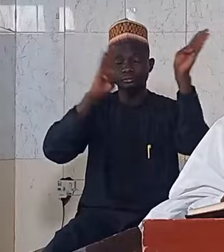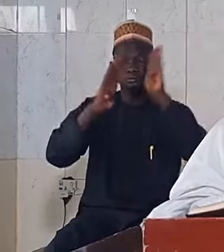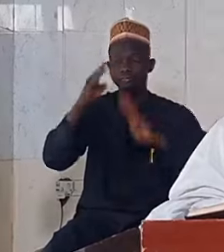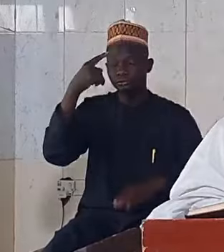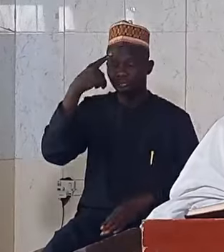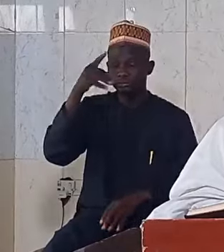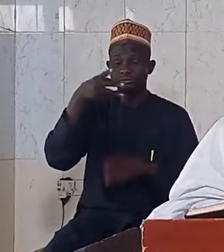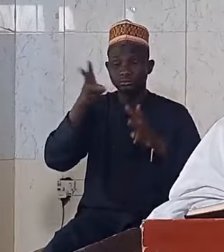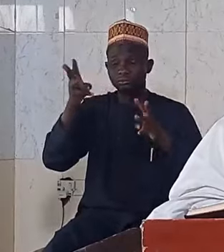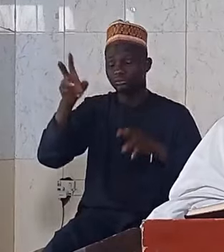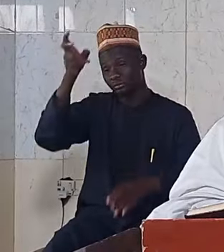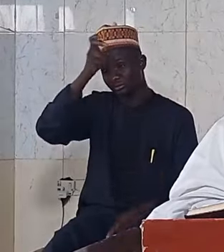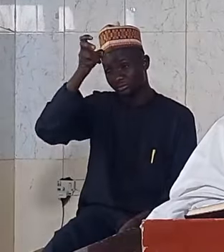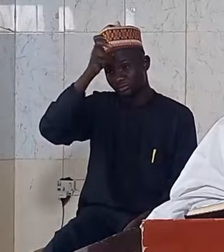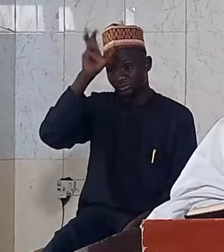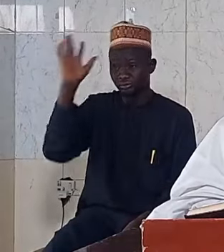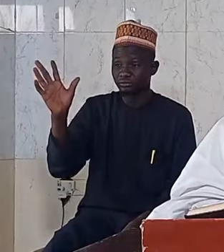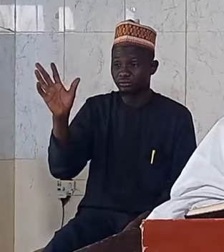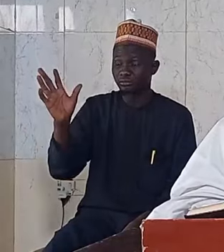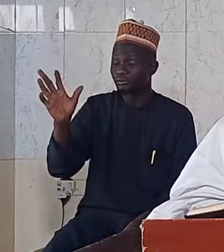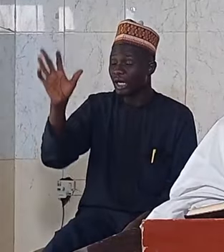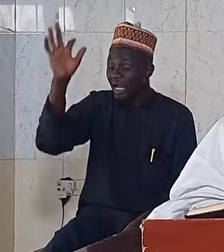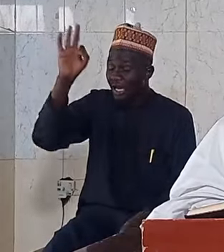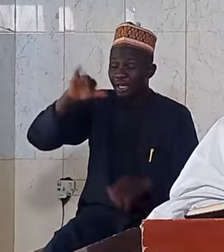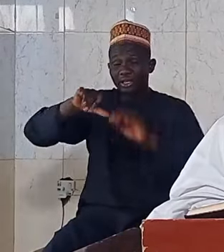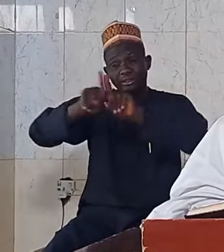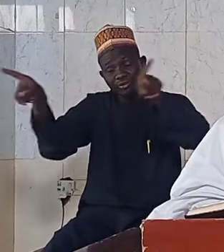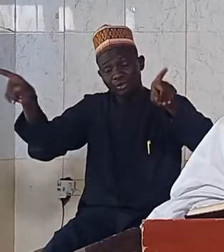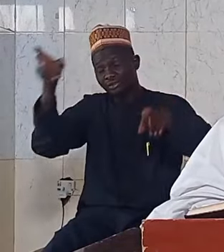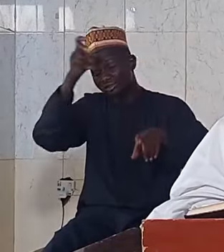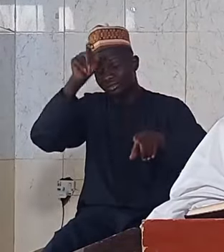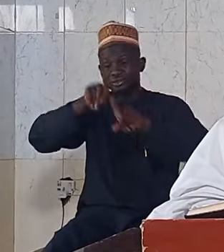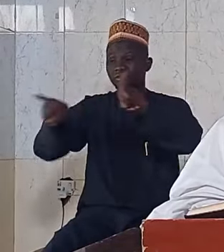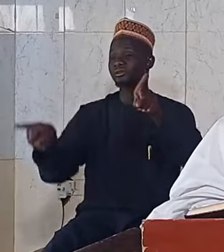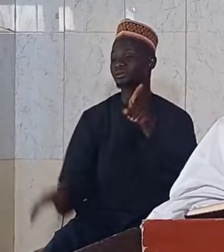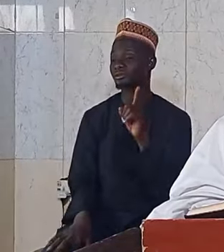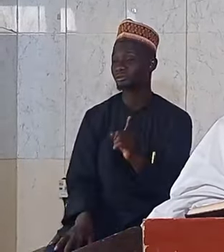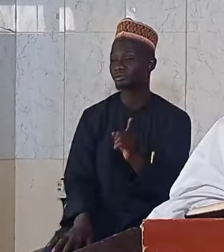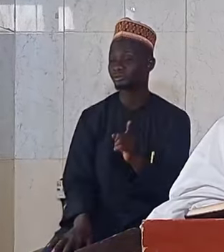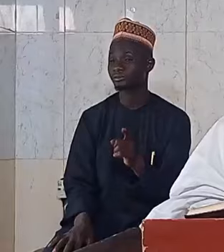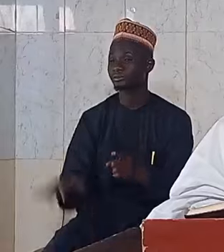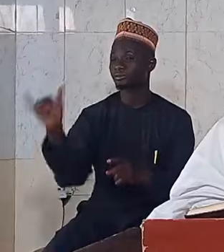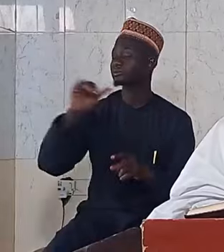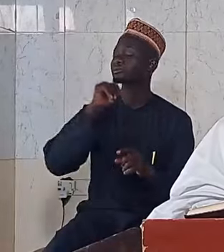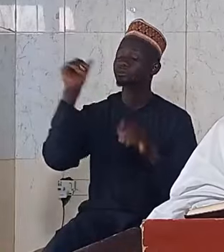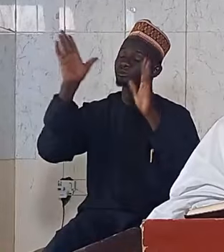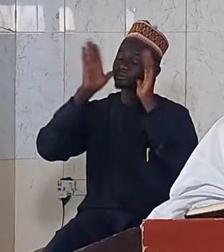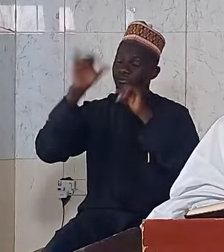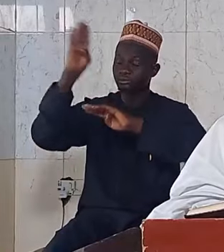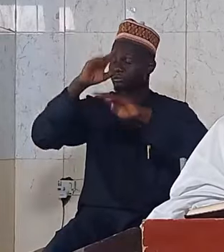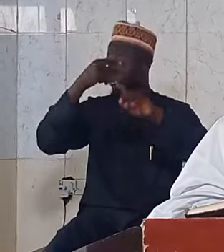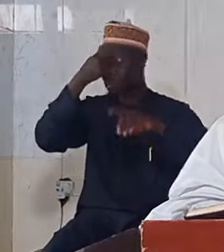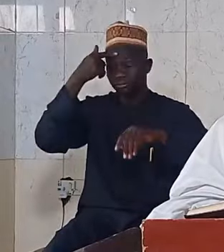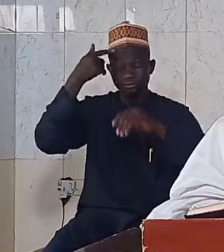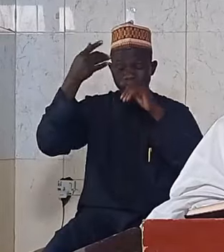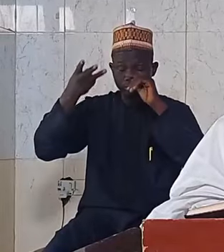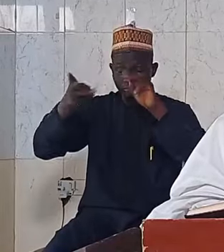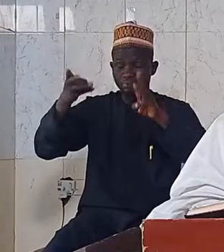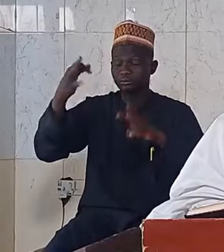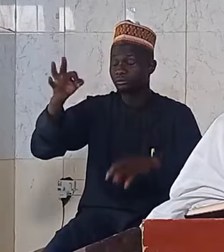sabilit taguti kun ga shi Allah daban dagutu daban to su kafirai suna yaki ne